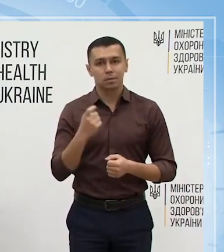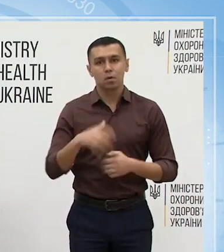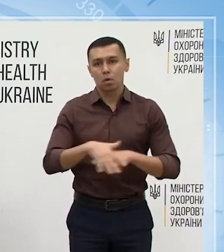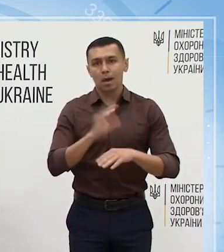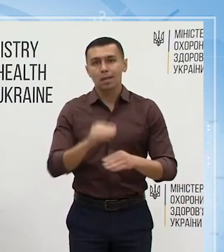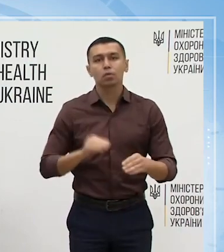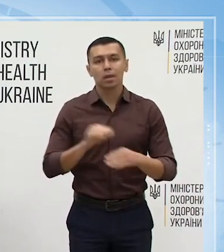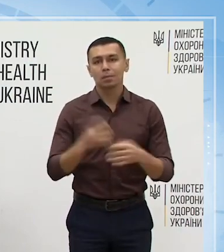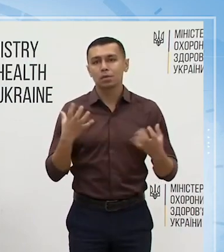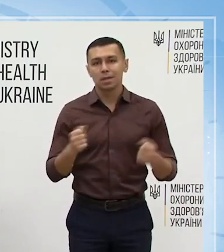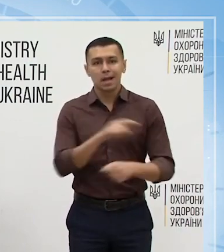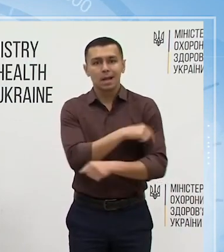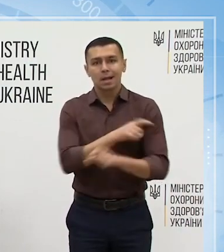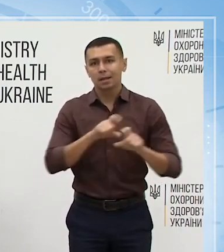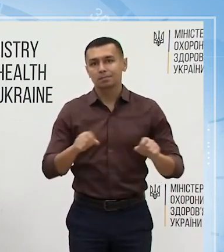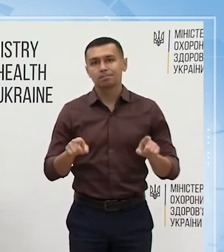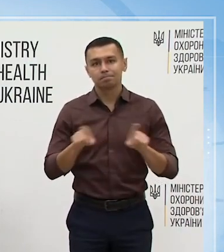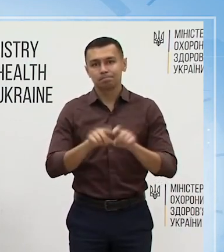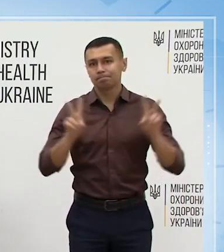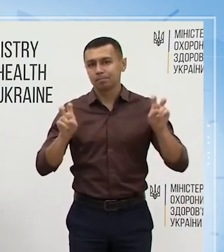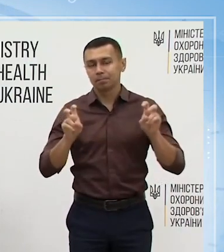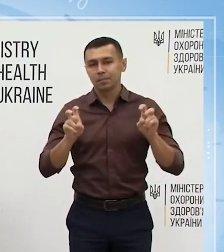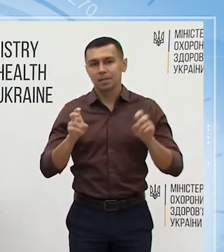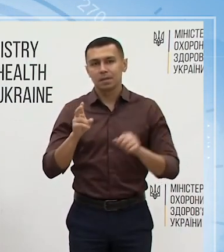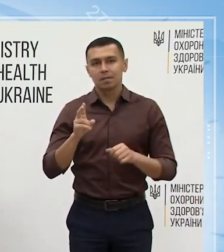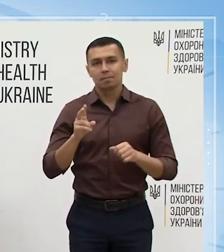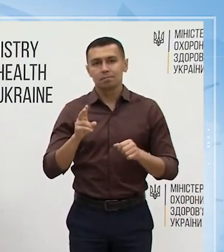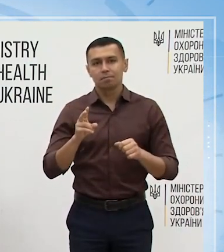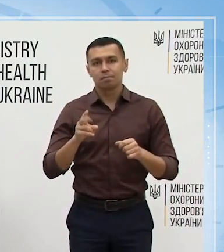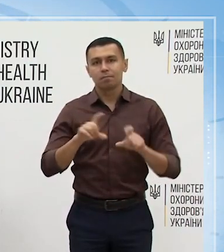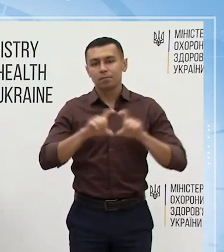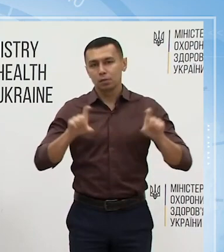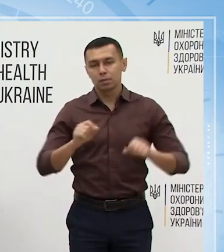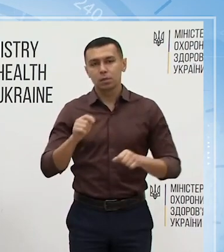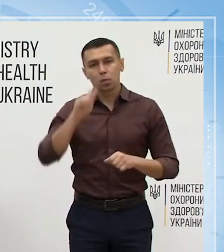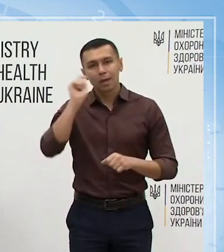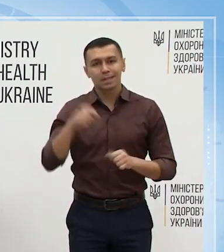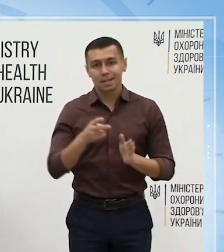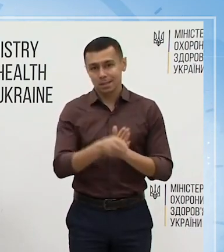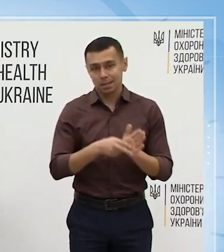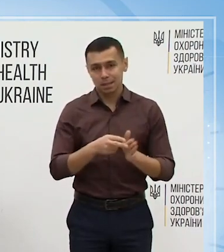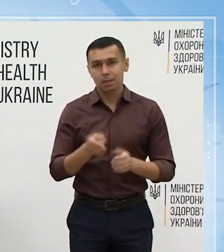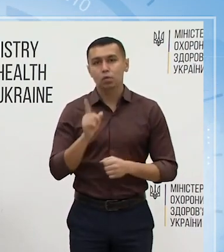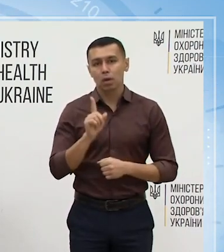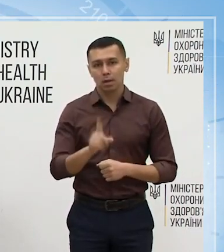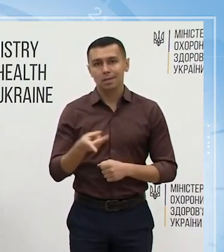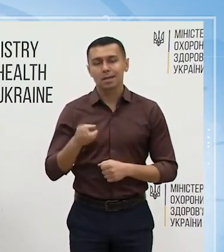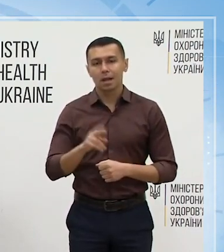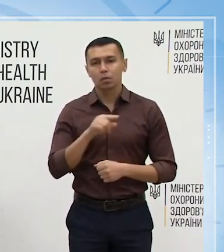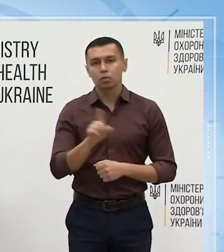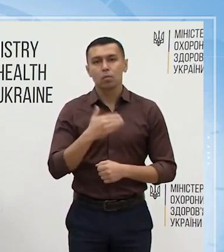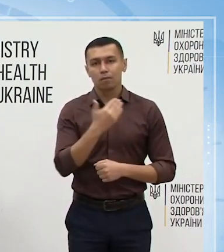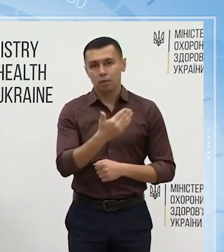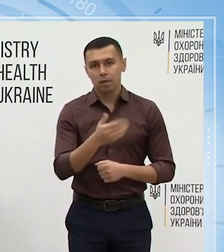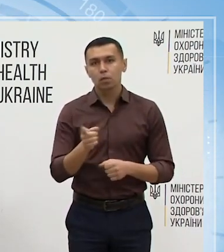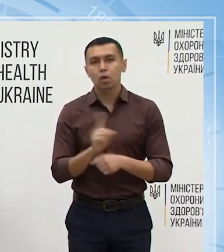того додаємо ще і лікарні, так звані відомчі. Це лікарні і Укрзалізниці. До речі, для того, щоб